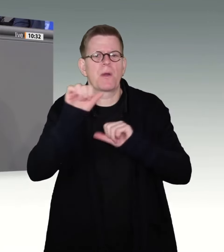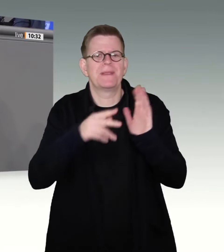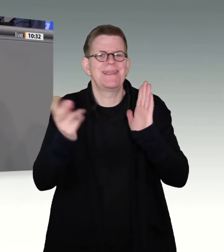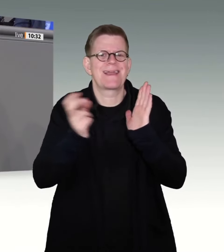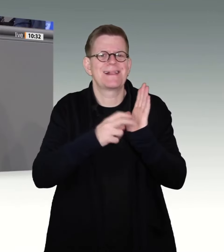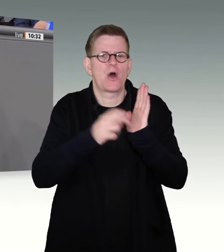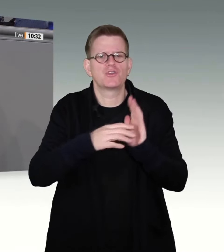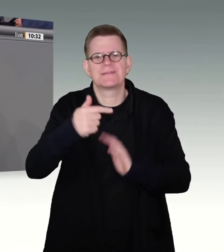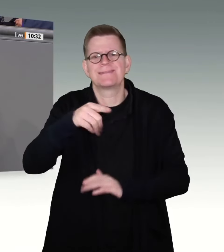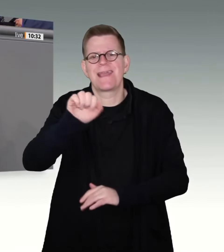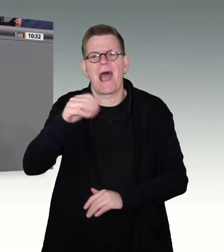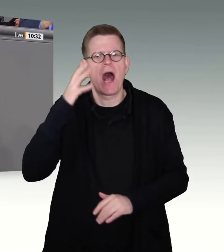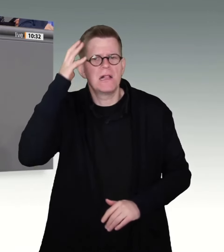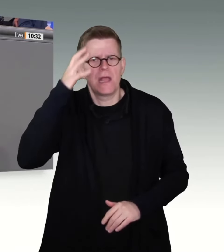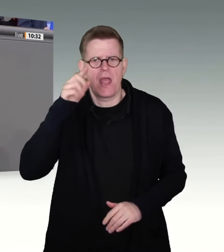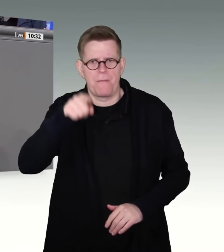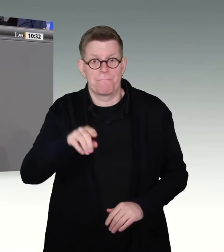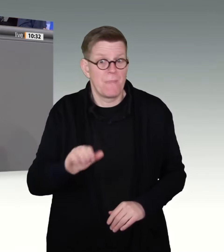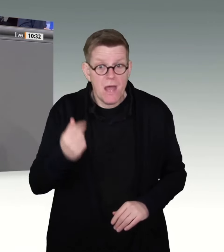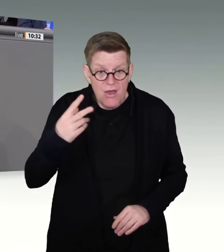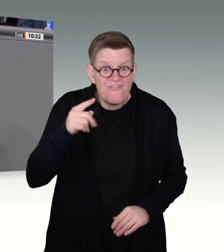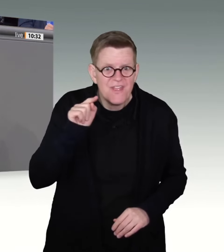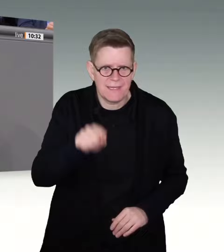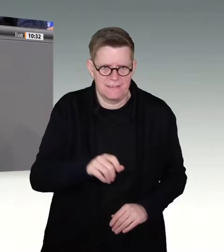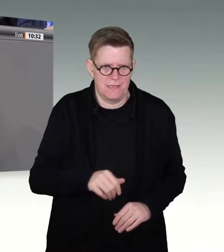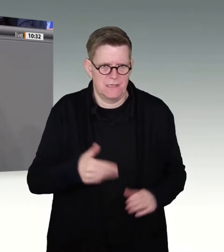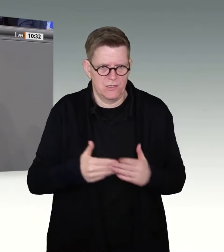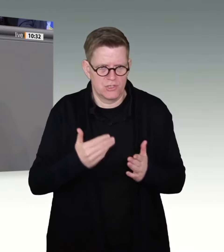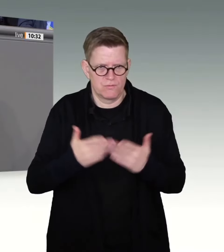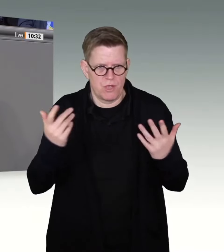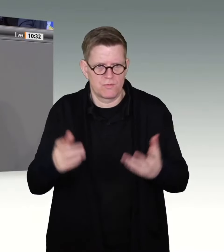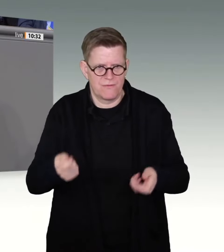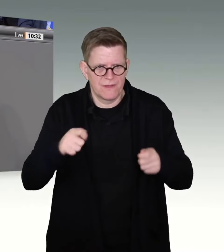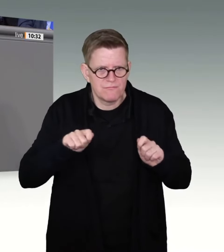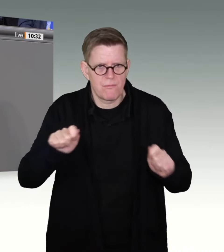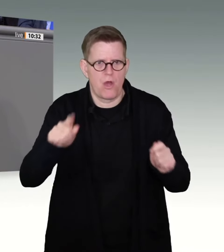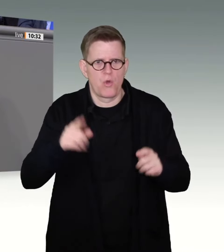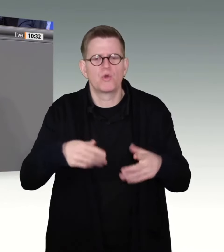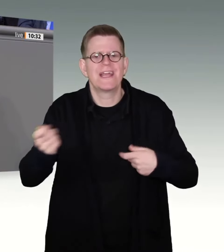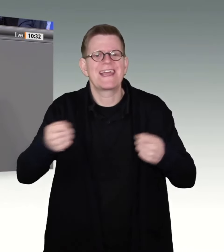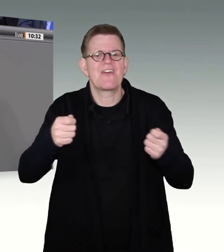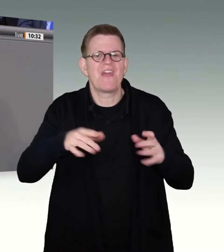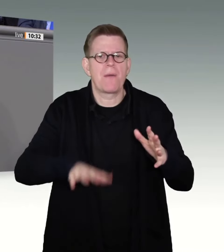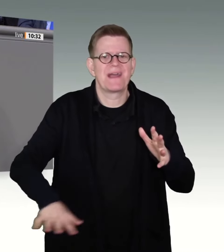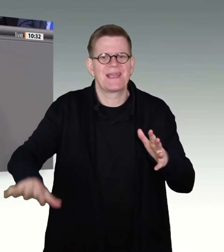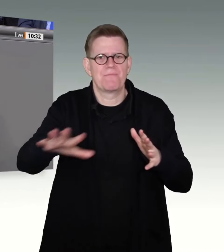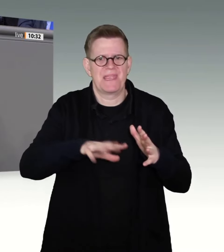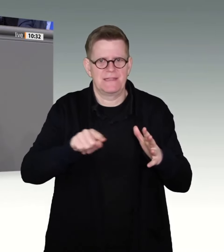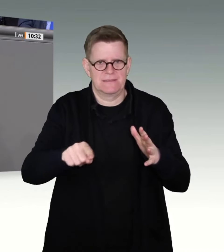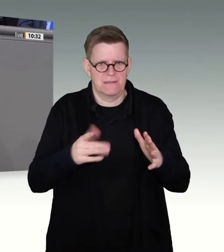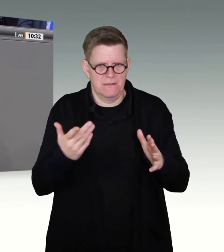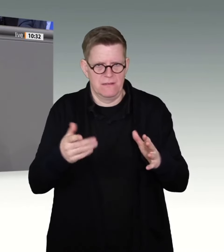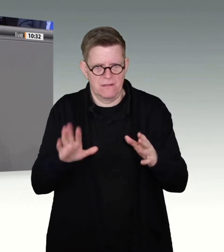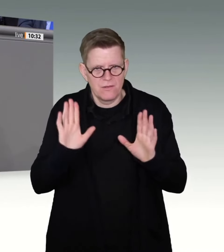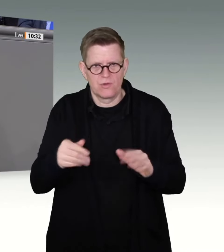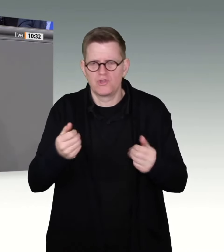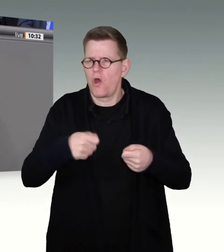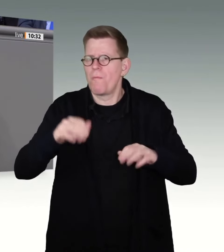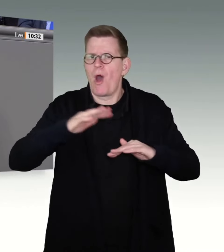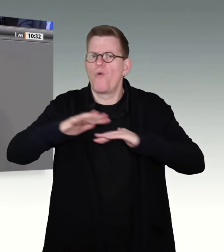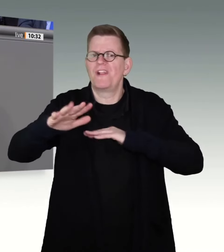der TH Lärm, ist was ganz wichtig, um heranrückende Bauung und veränderte Gewerbegebiete einfach als Bauflächen zu